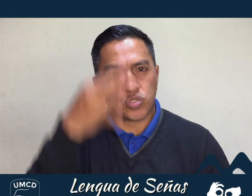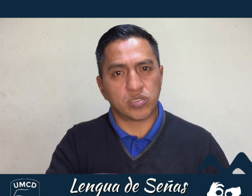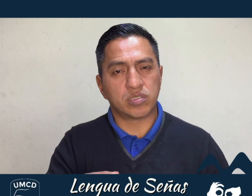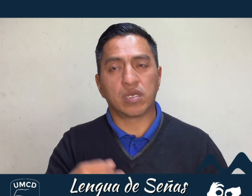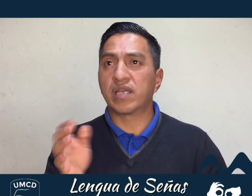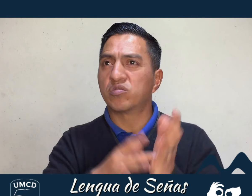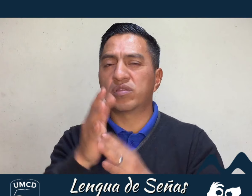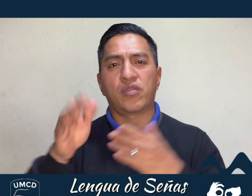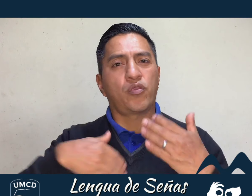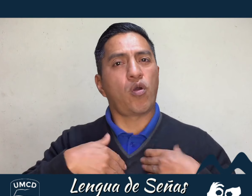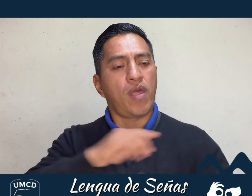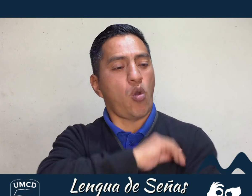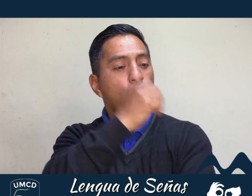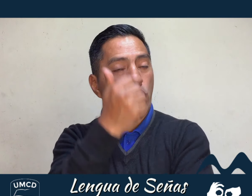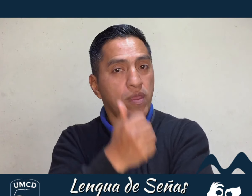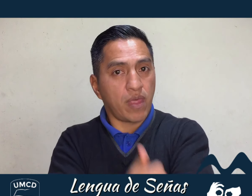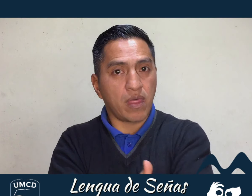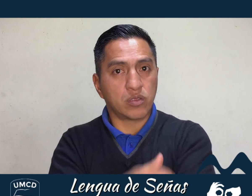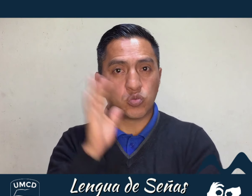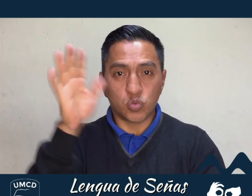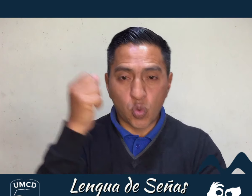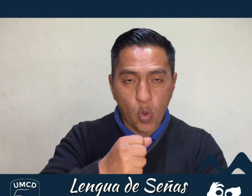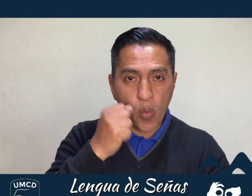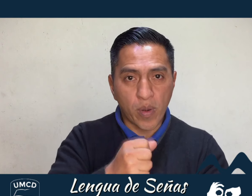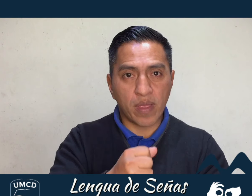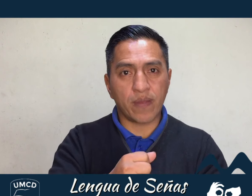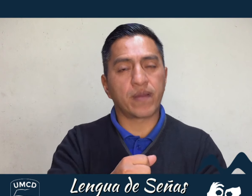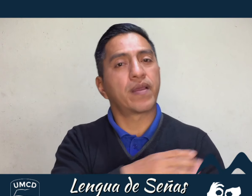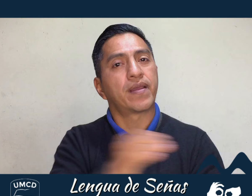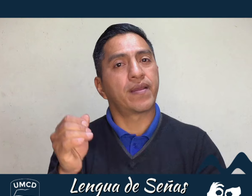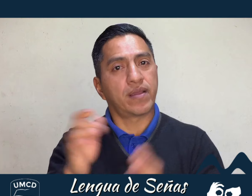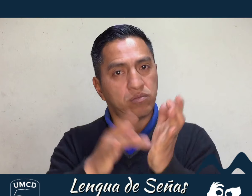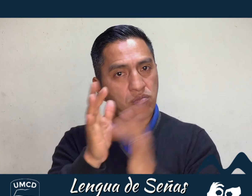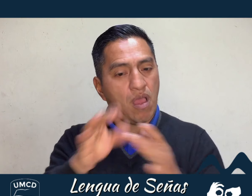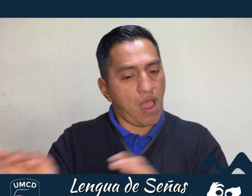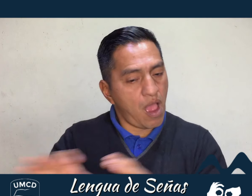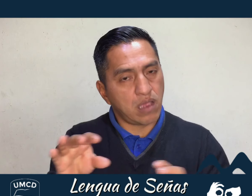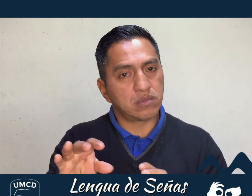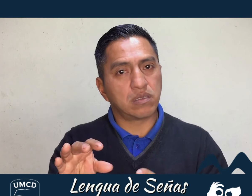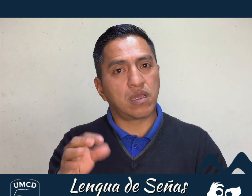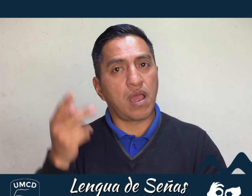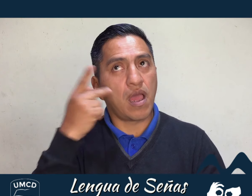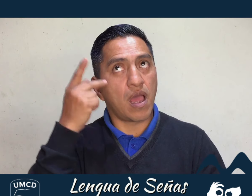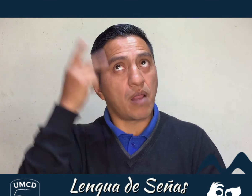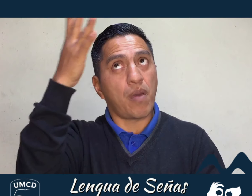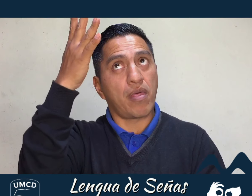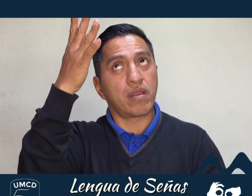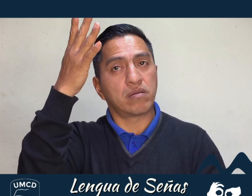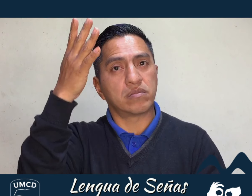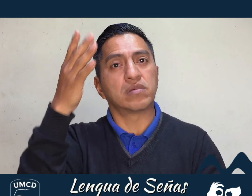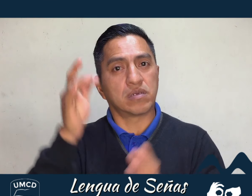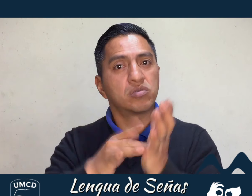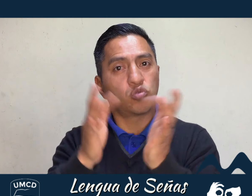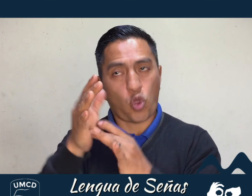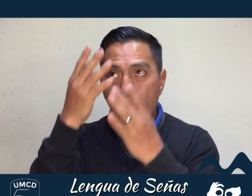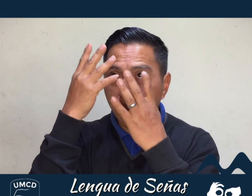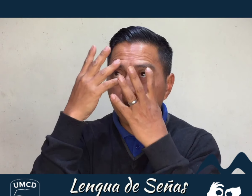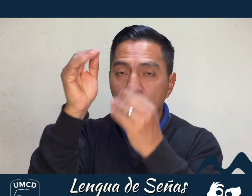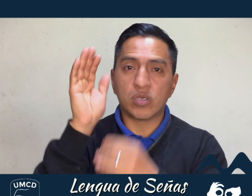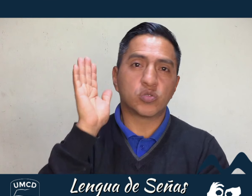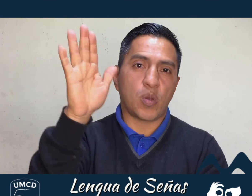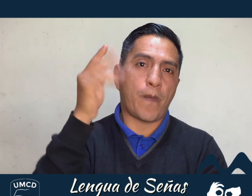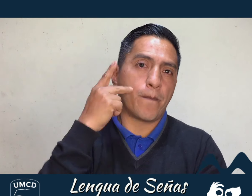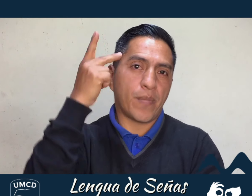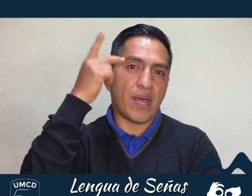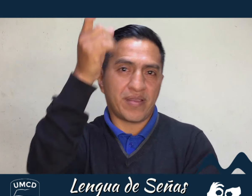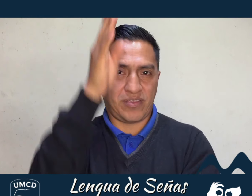la autoridad y el poder para hacer la obra que el Padre le había encomendado. Marcos nos dice que